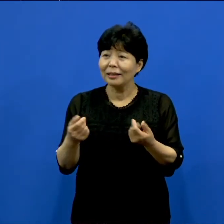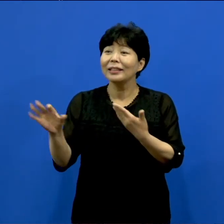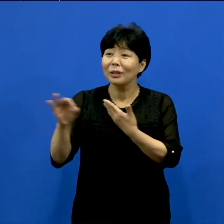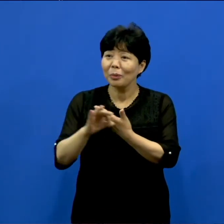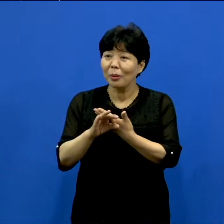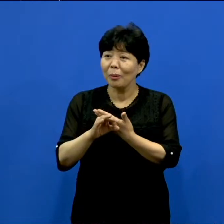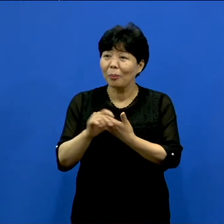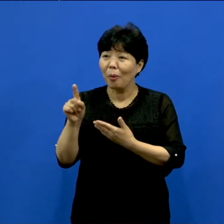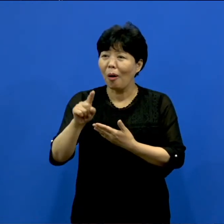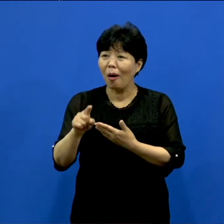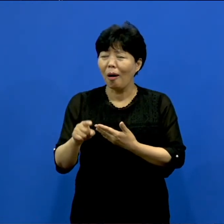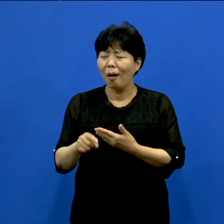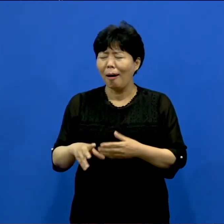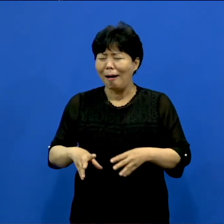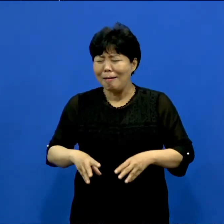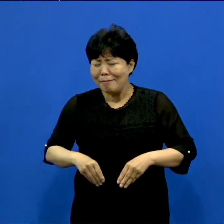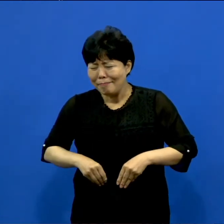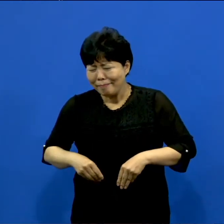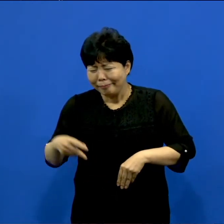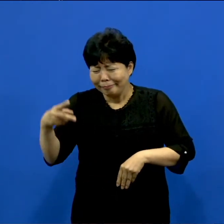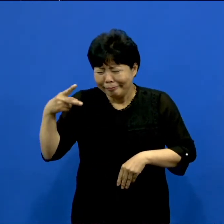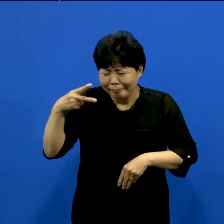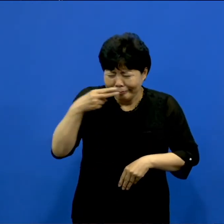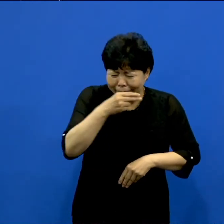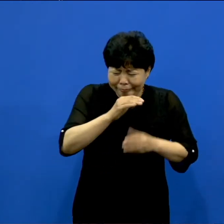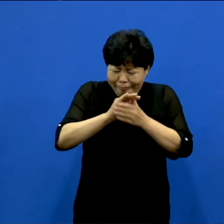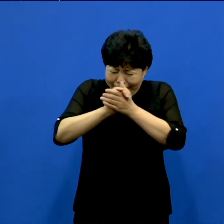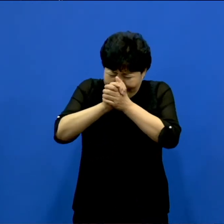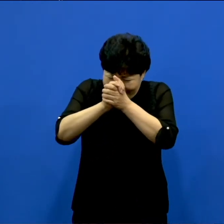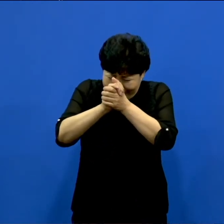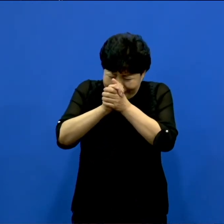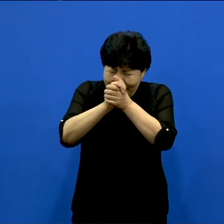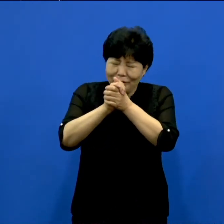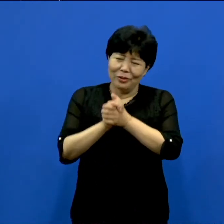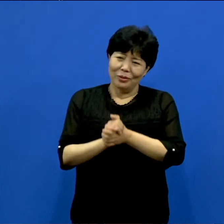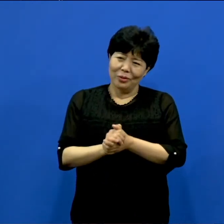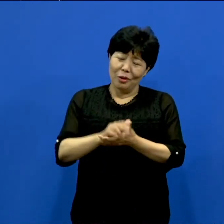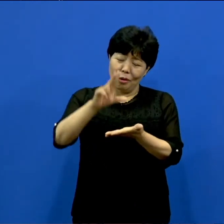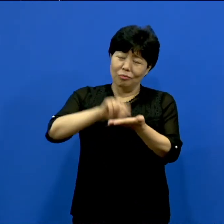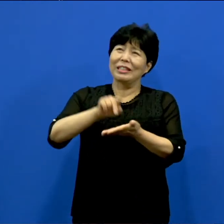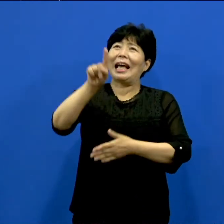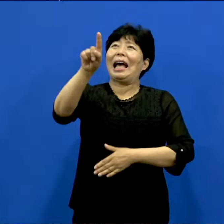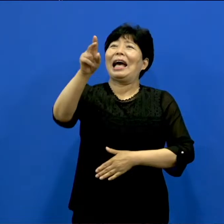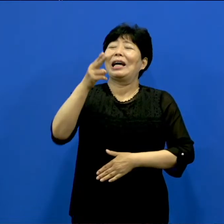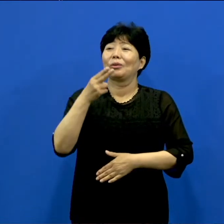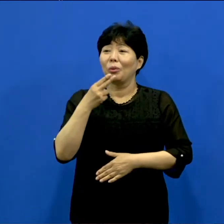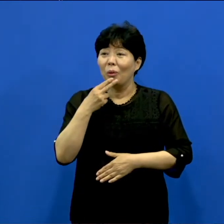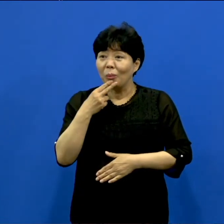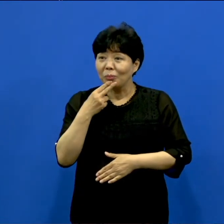돼. 그럼 금식하는 거잖아요. 아무 문제 없는데 저도 금식을 해보는 말이죠.